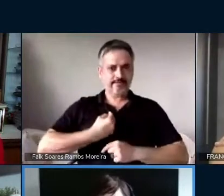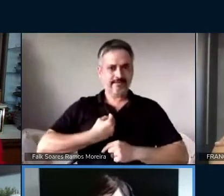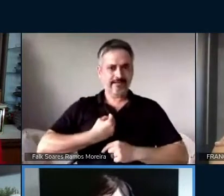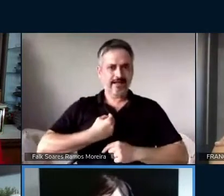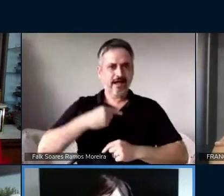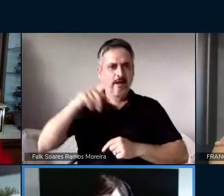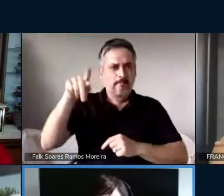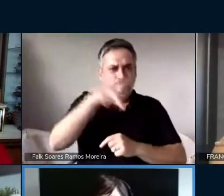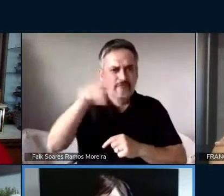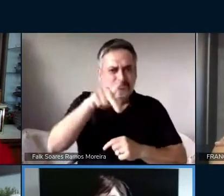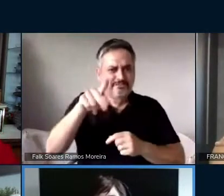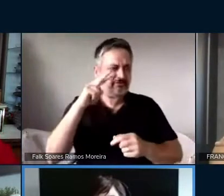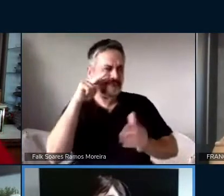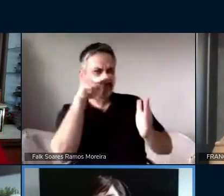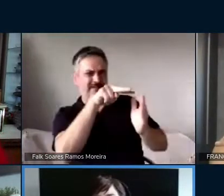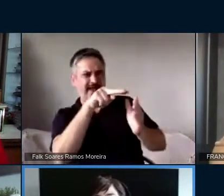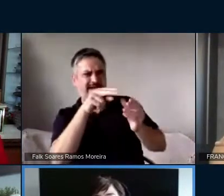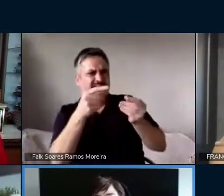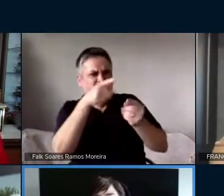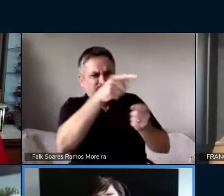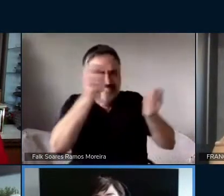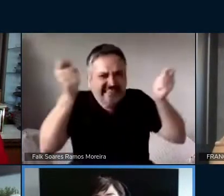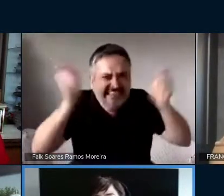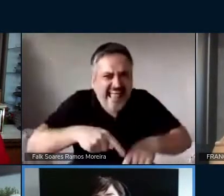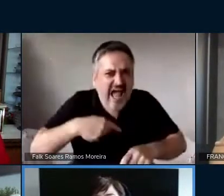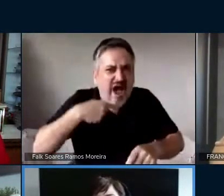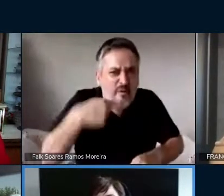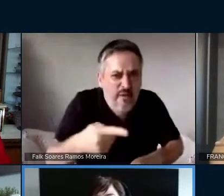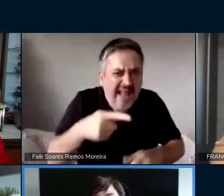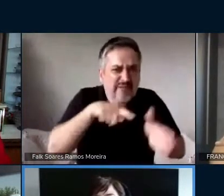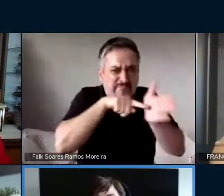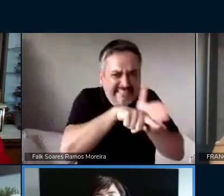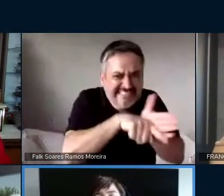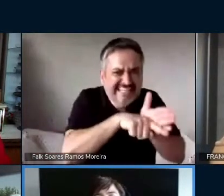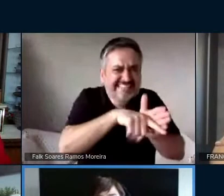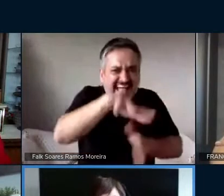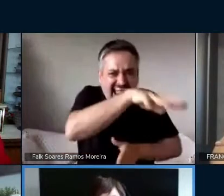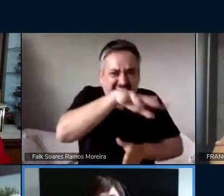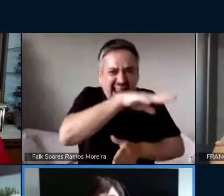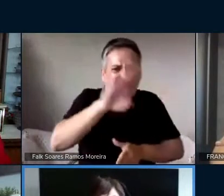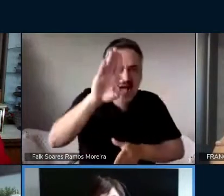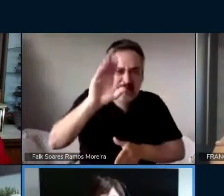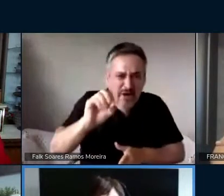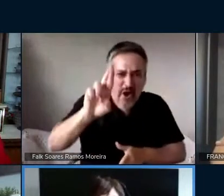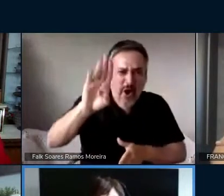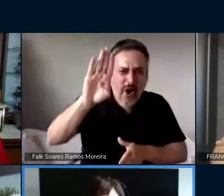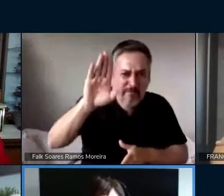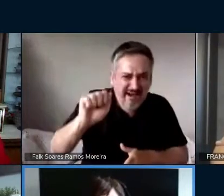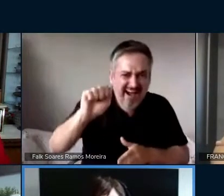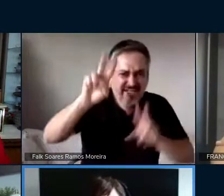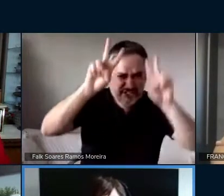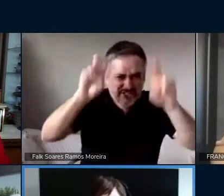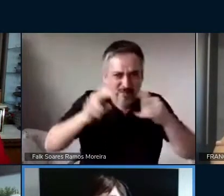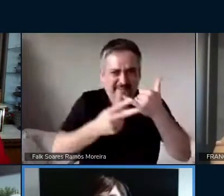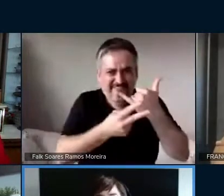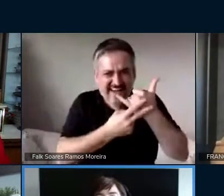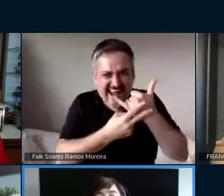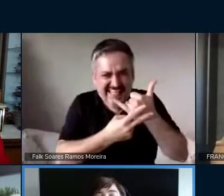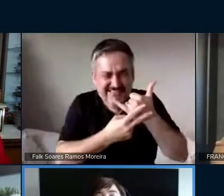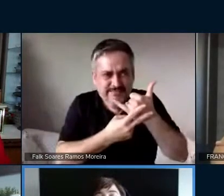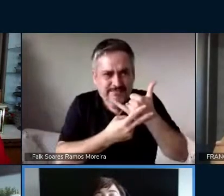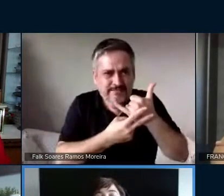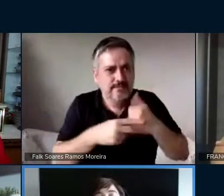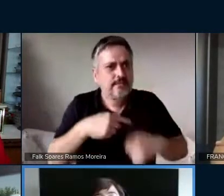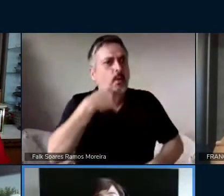útil de fato. Então, isso foi um divisor na minha vida, realmente, essa pesquisa. Então,